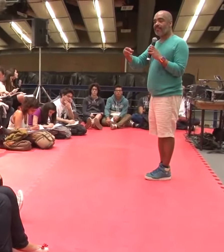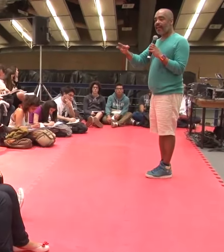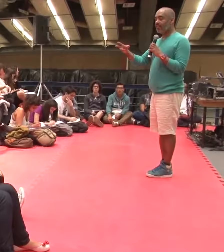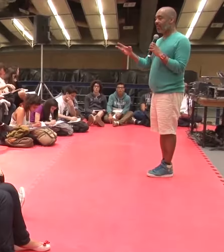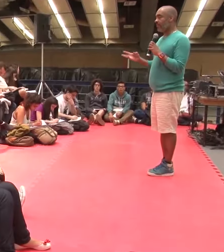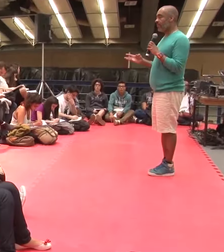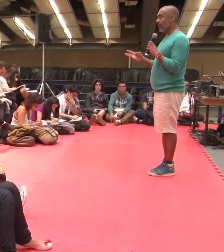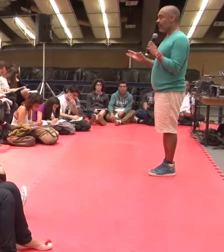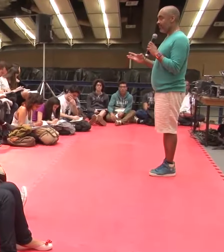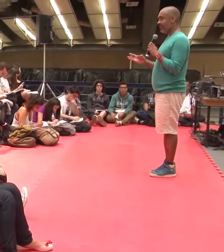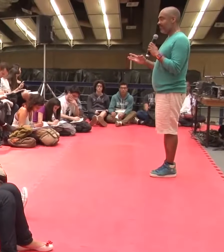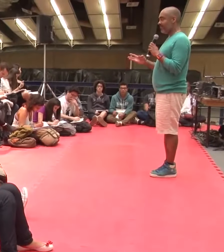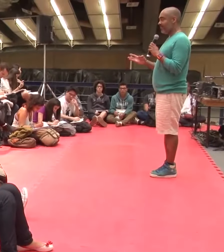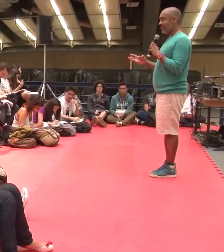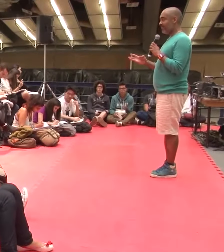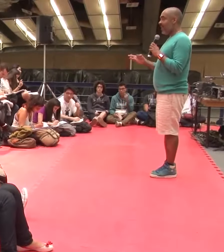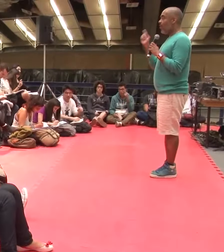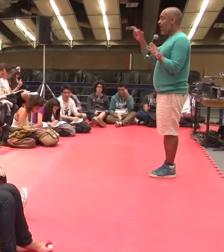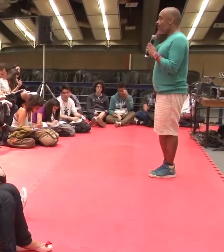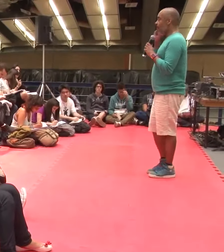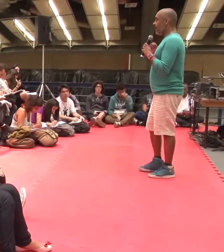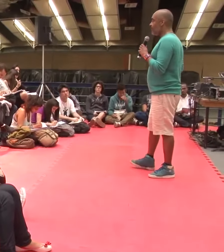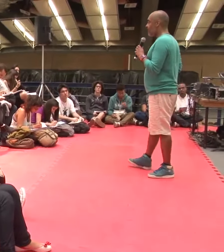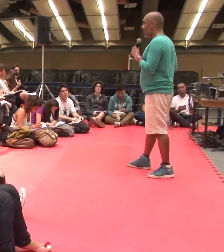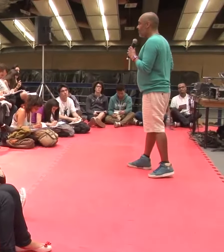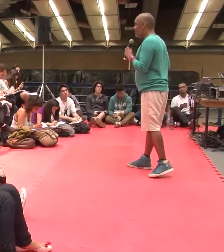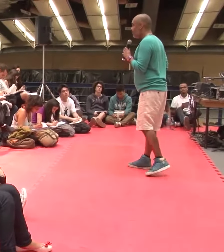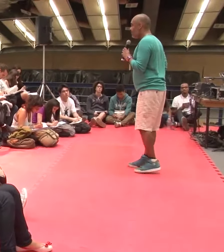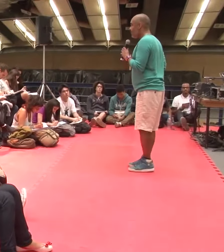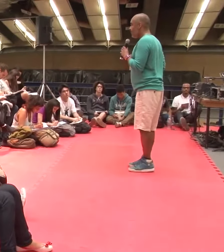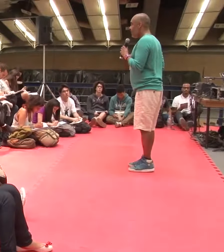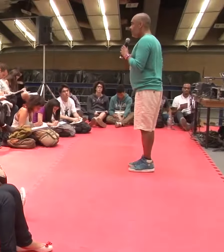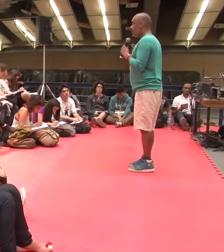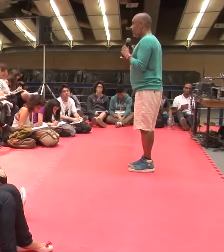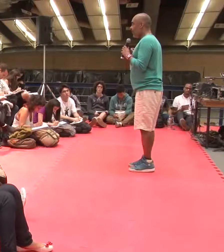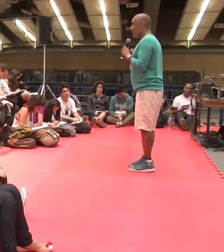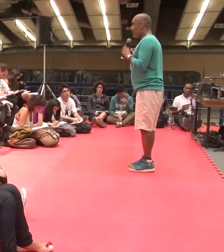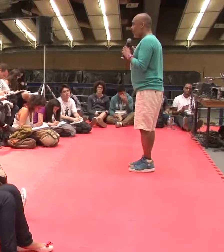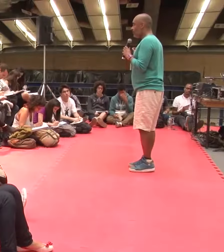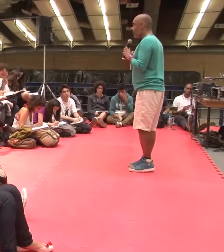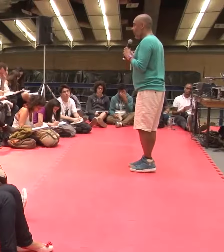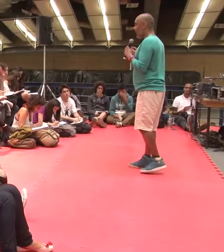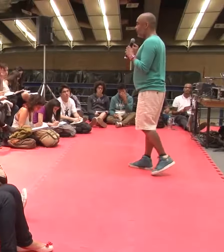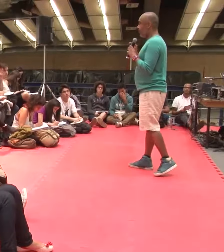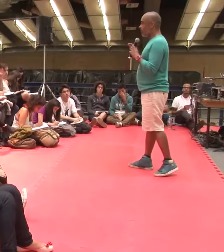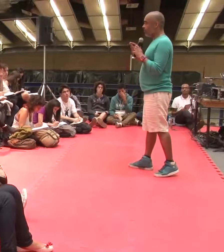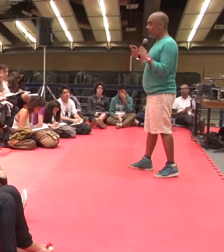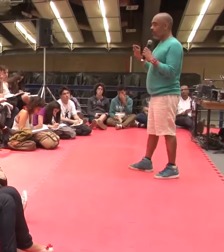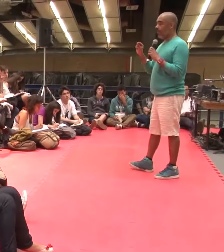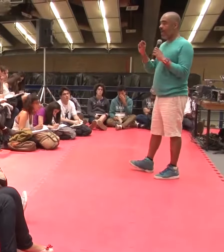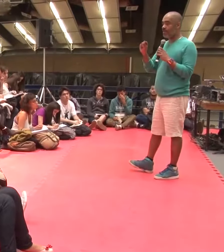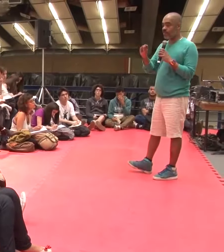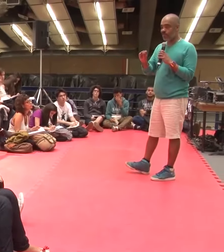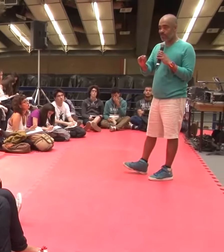as exatas relações. O que é que Pombinha observa? Se eu continuar no